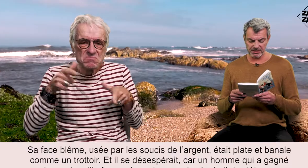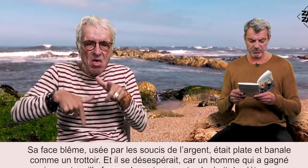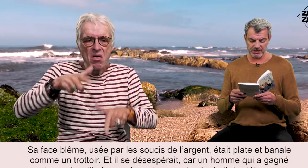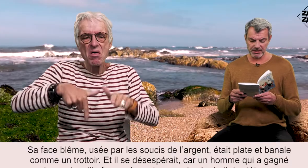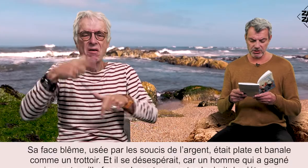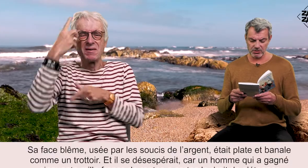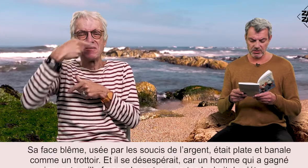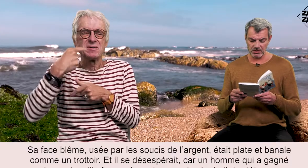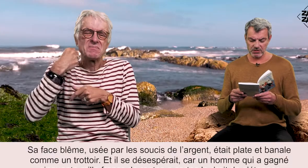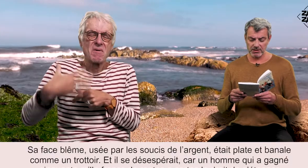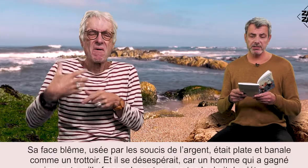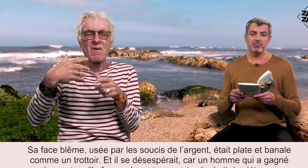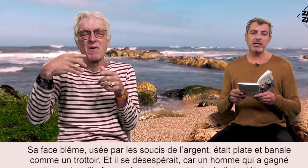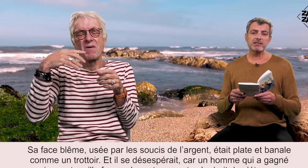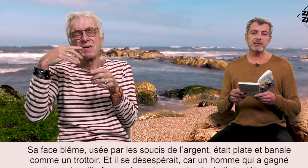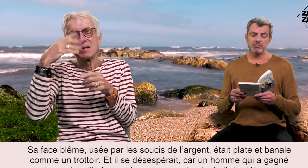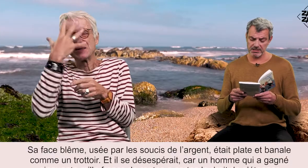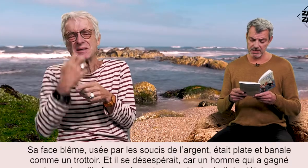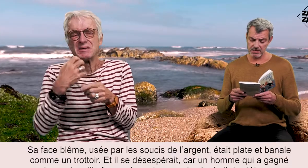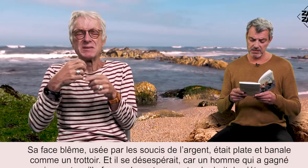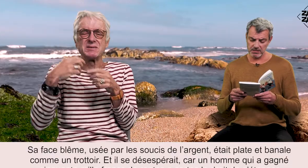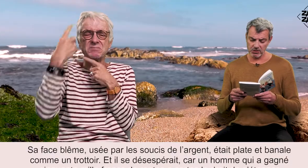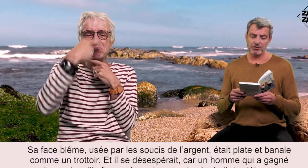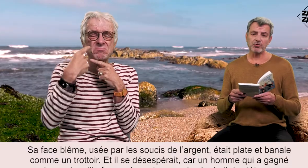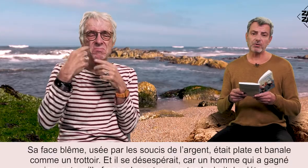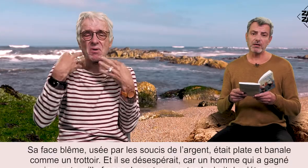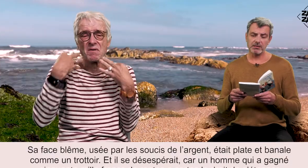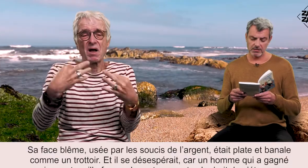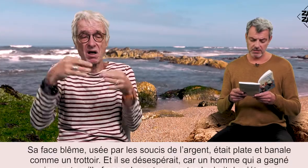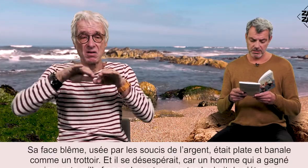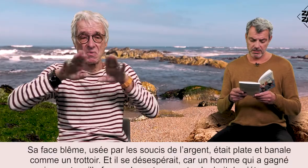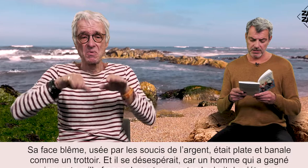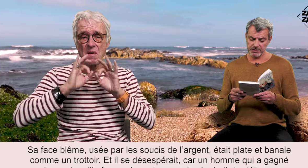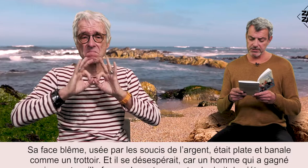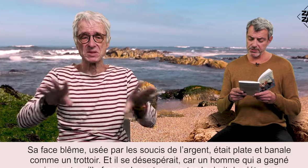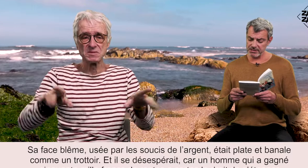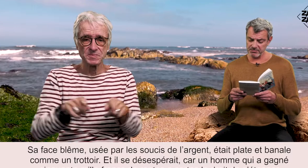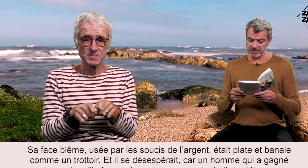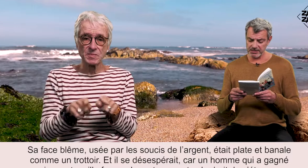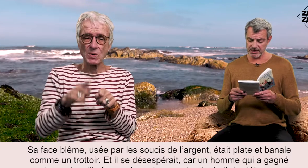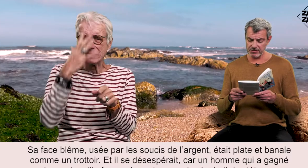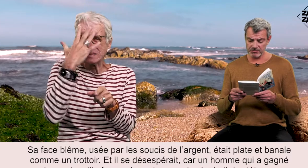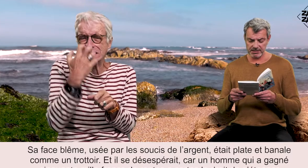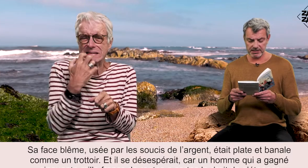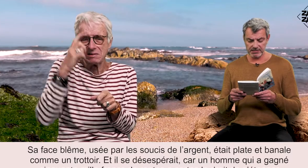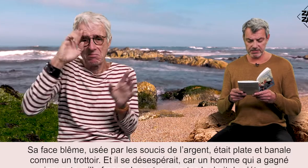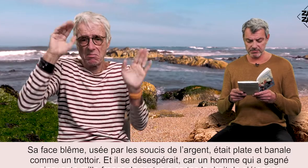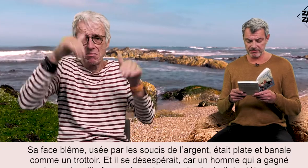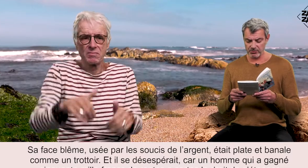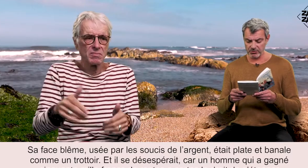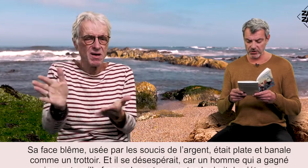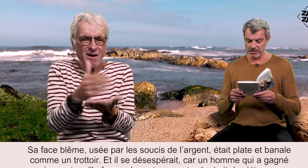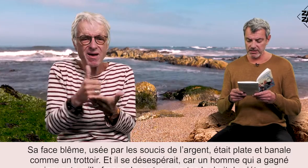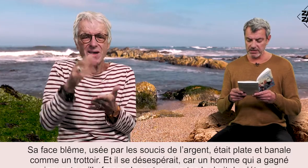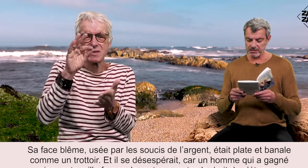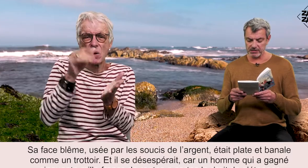usée par les soucis de l'argent, était plate et banale, comme un trottoir. Et il se désespérait, car un homme qui a gagné 50